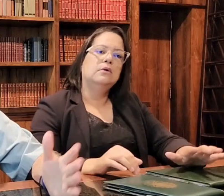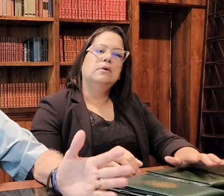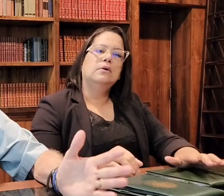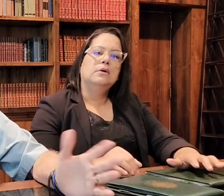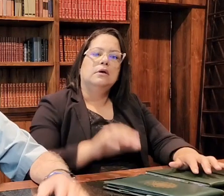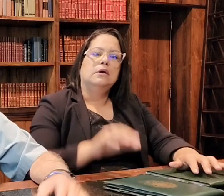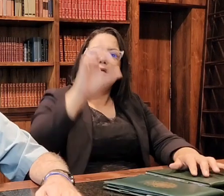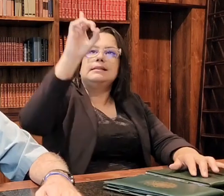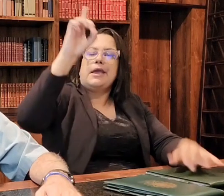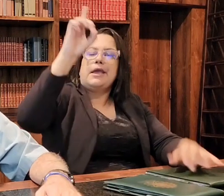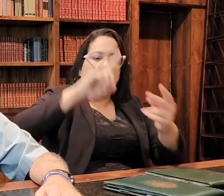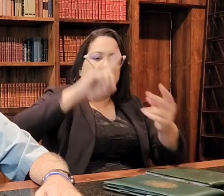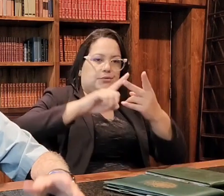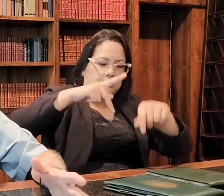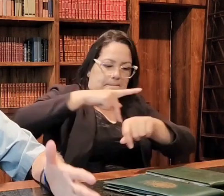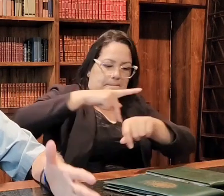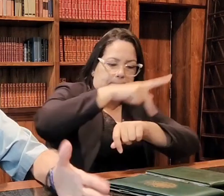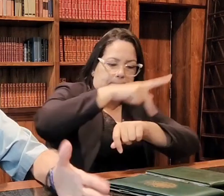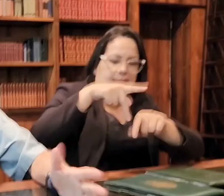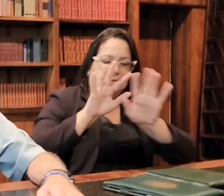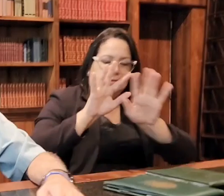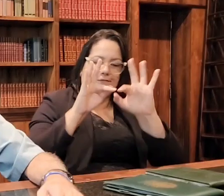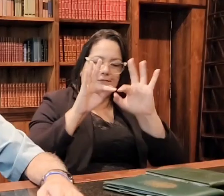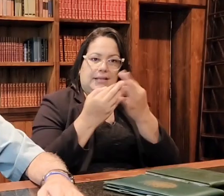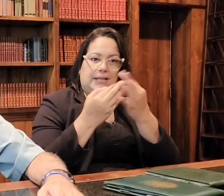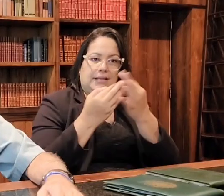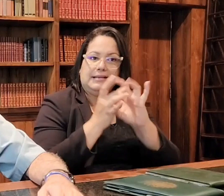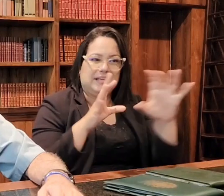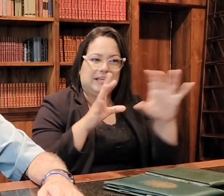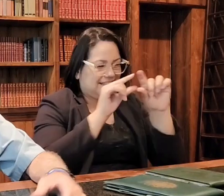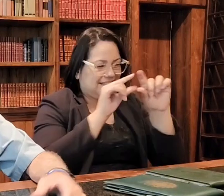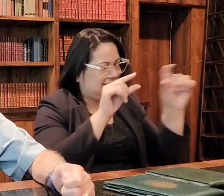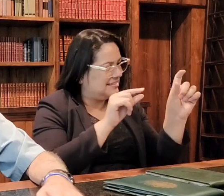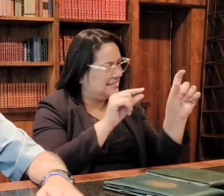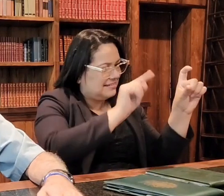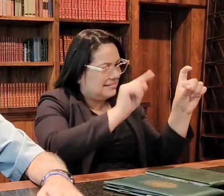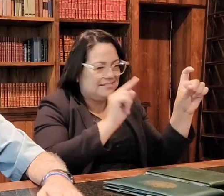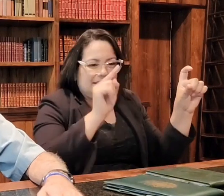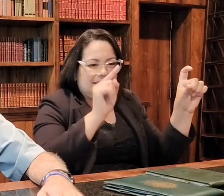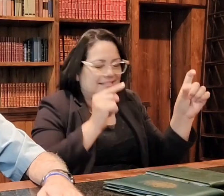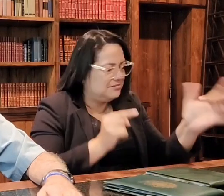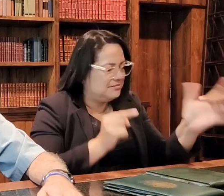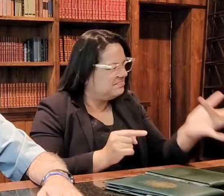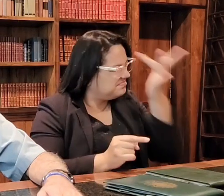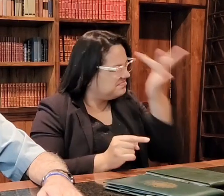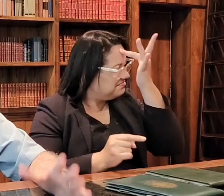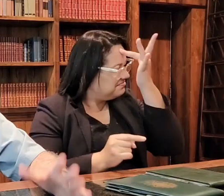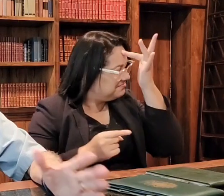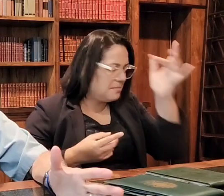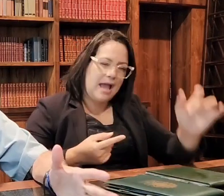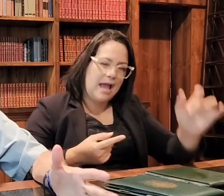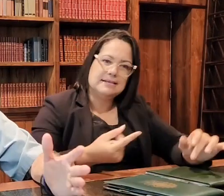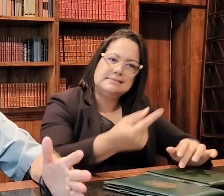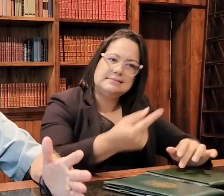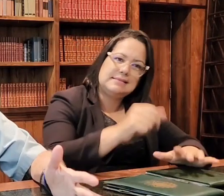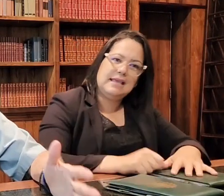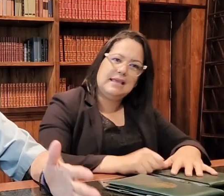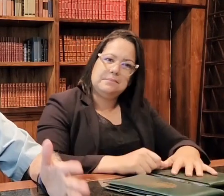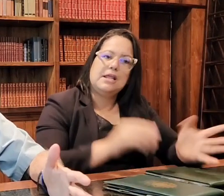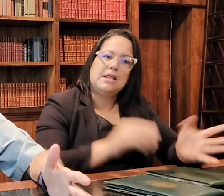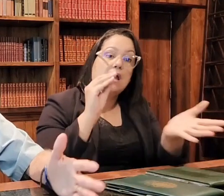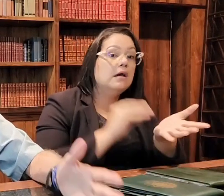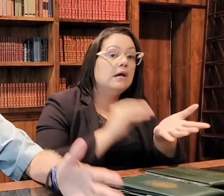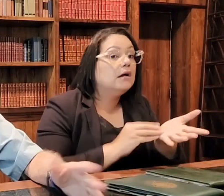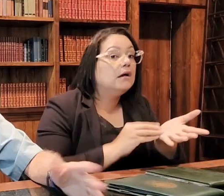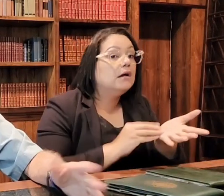Deus, pátria, família e liberdade, coisas que ficam para sempre. Por falta de conhecimento, meu